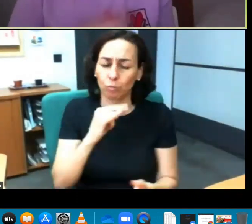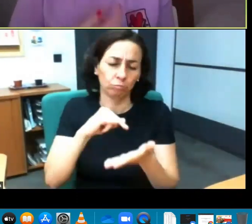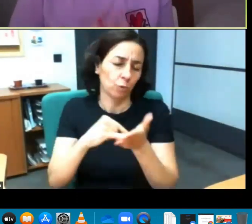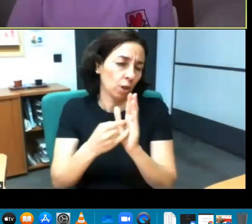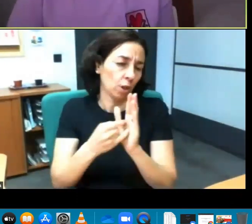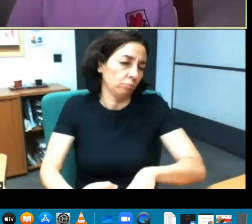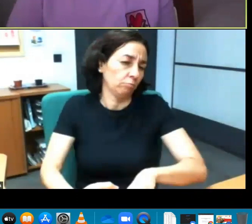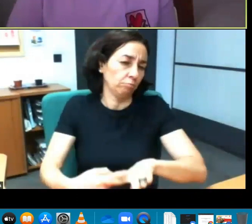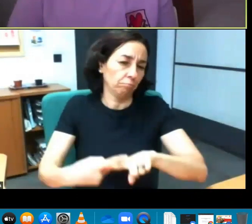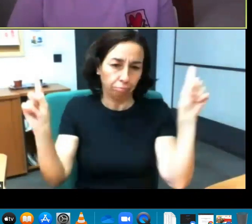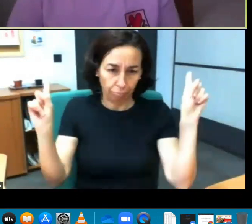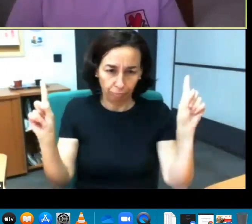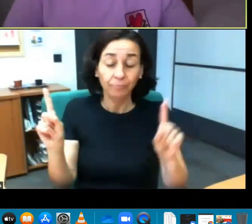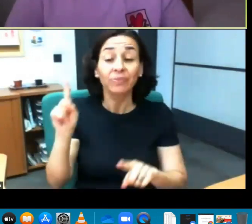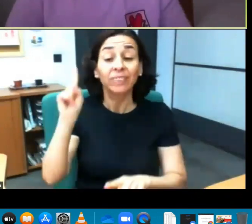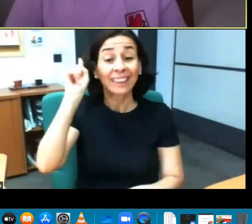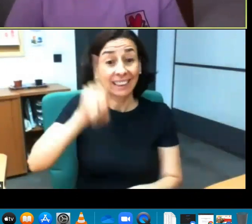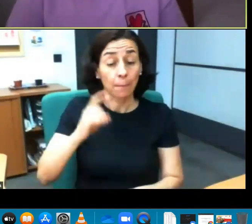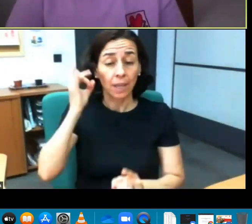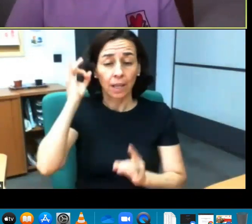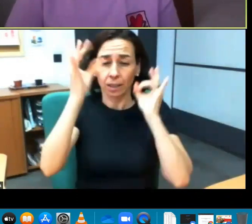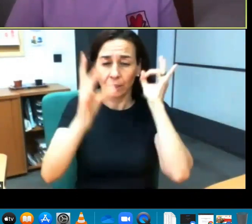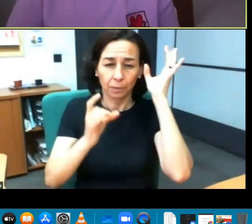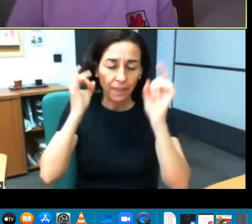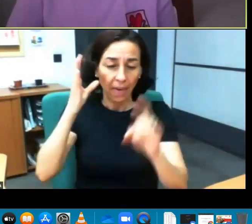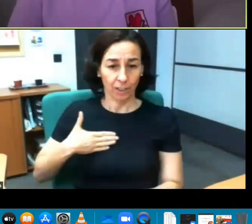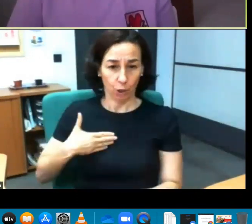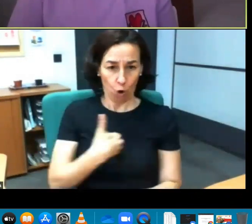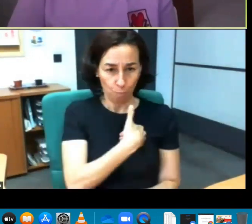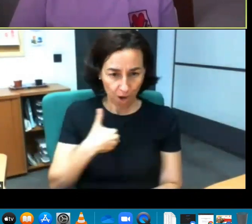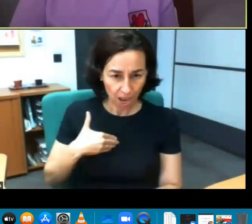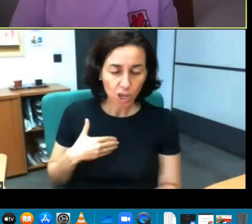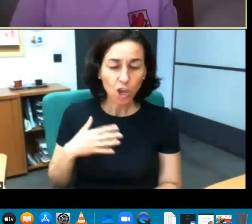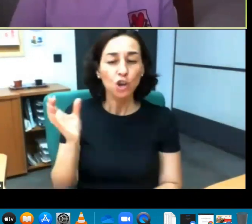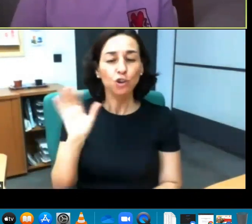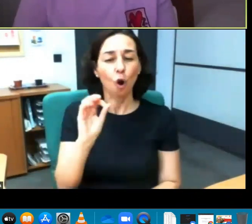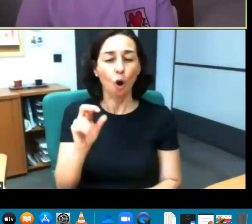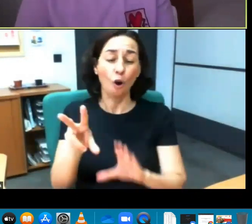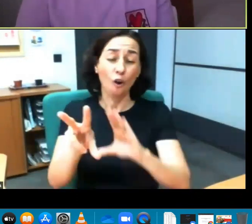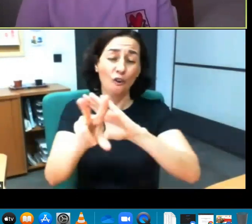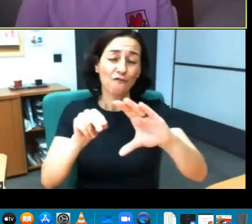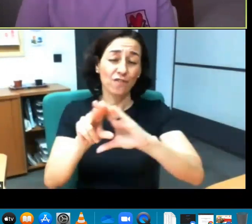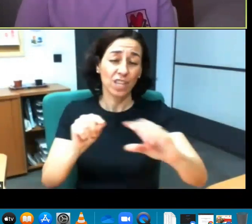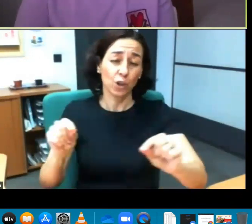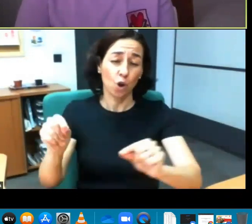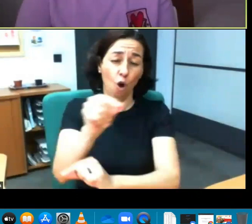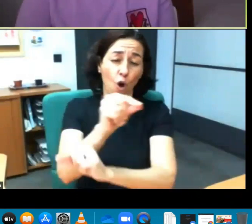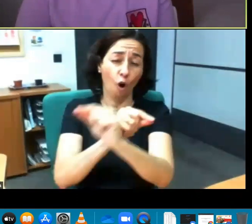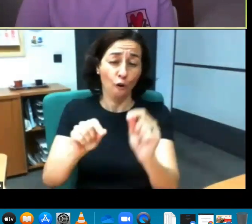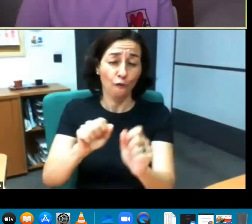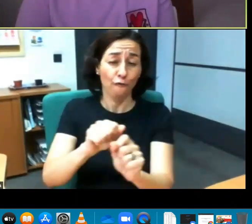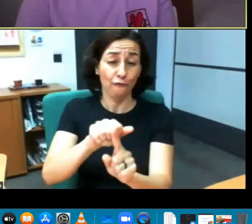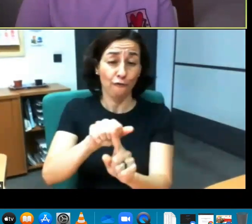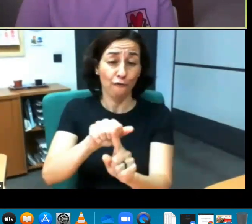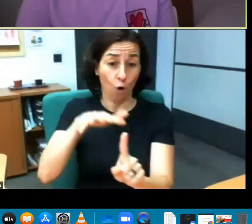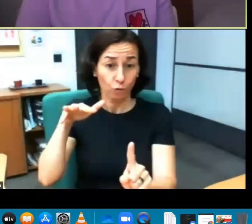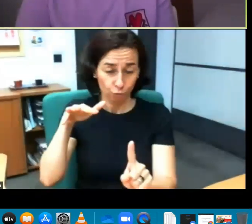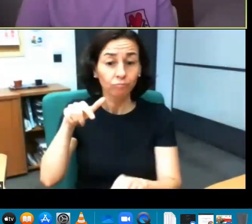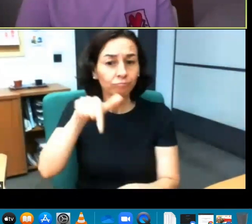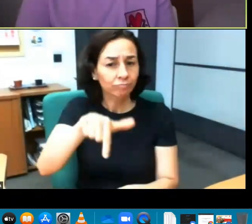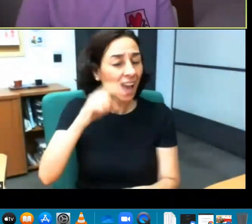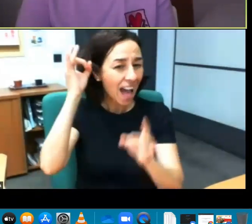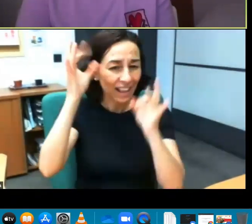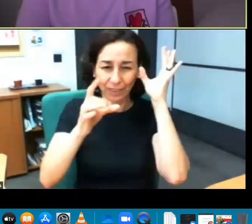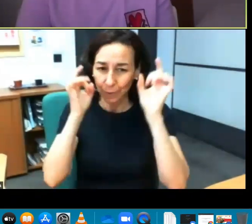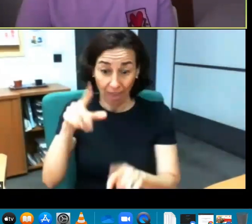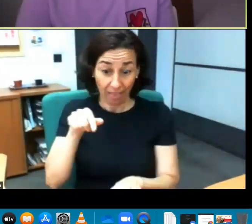También contamos con actividades como role-playing o videoforum. La verdad que videoforum son las actividades que más les gusta, porque yo